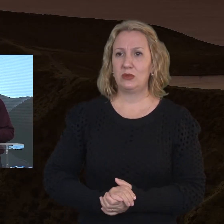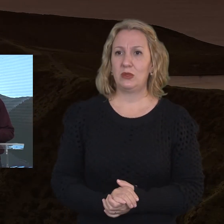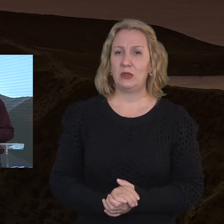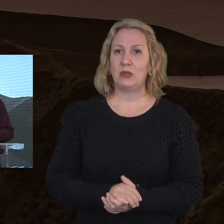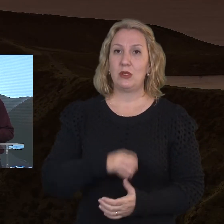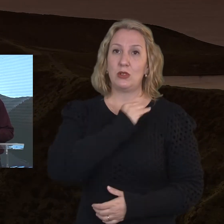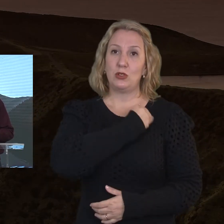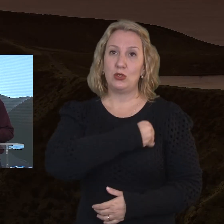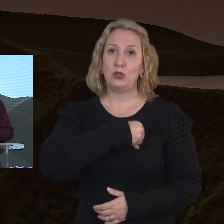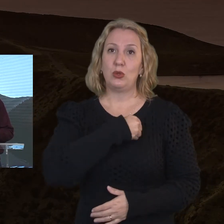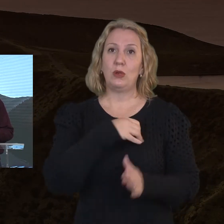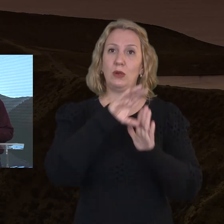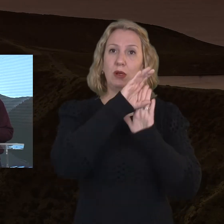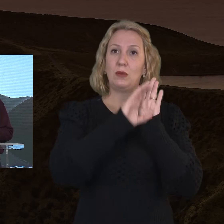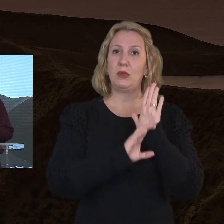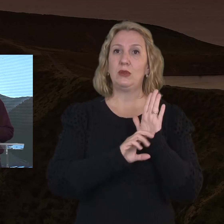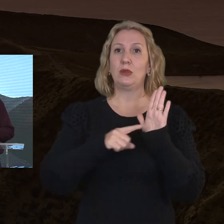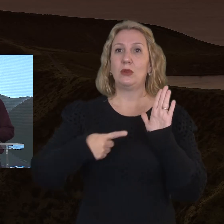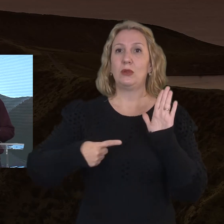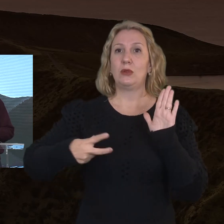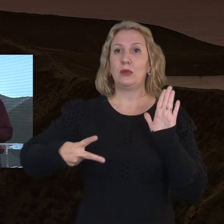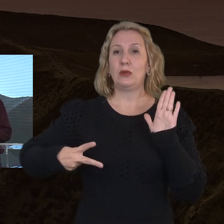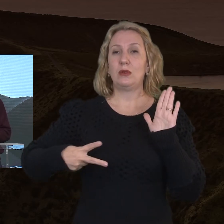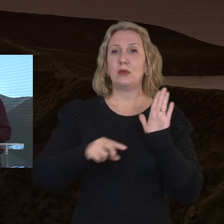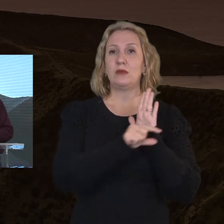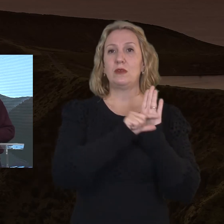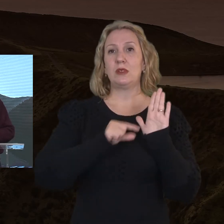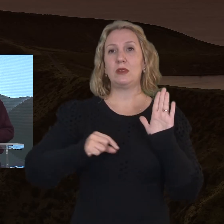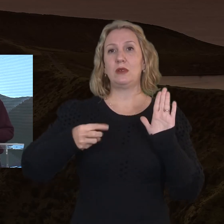o joão 1231